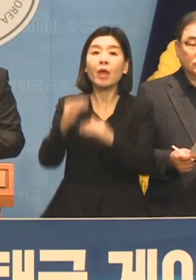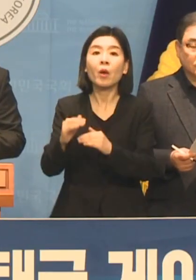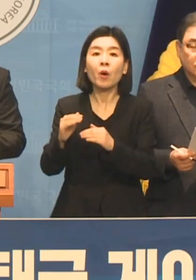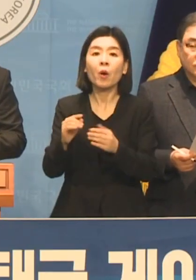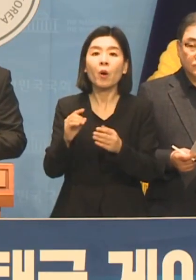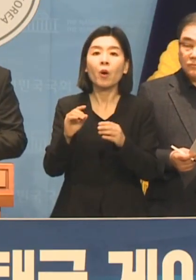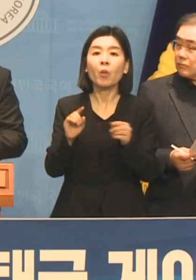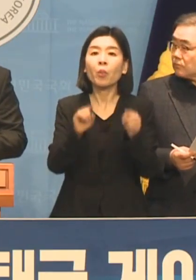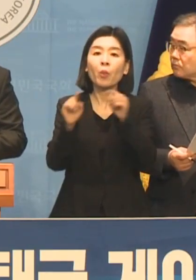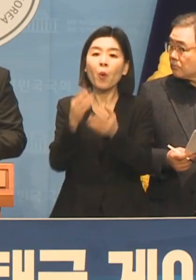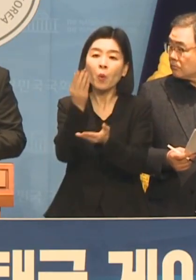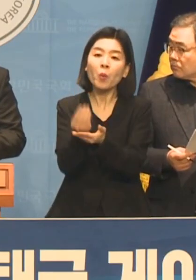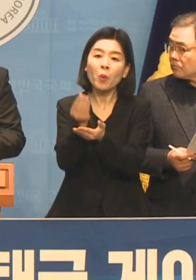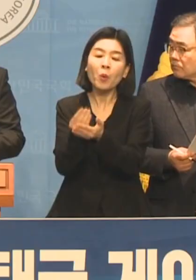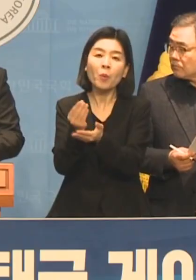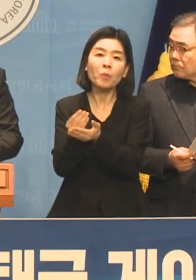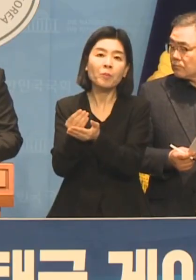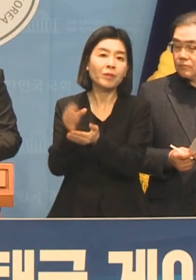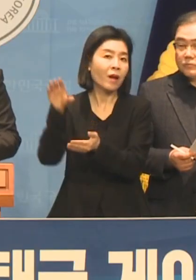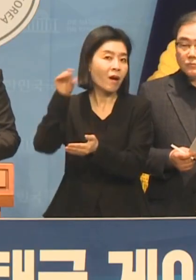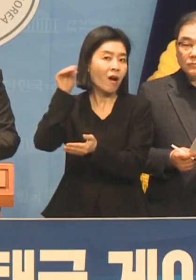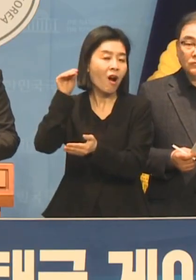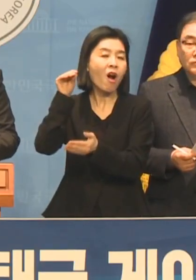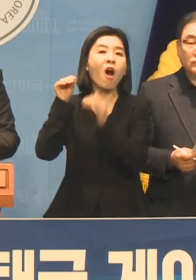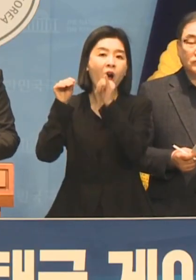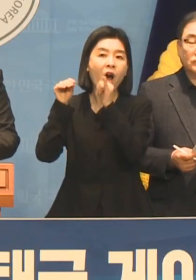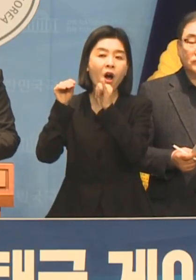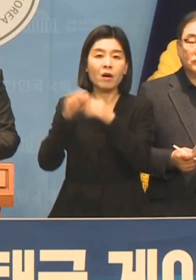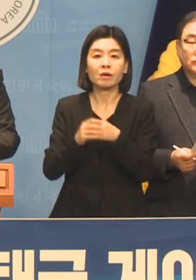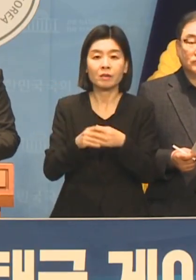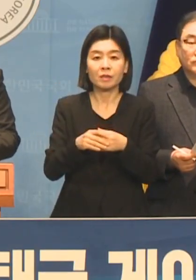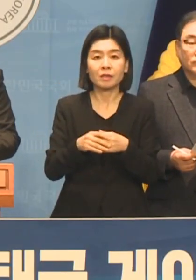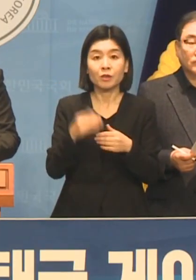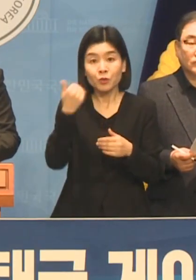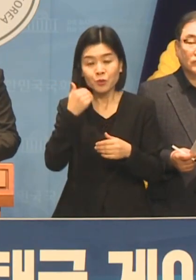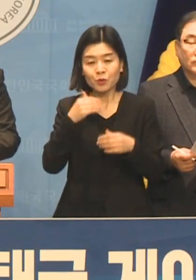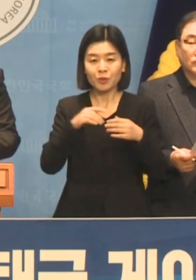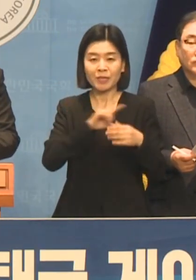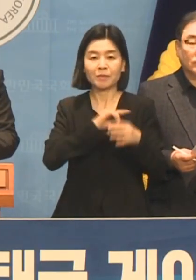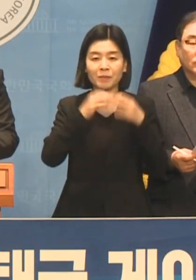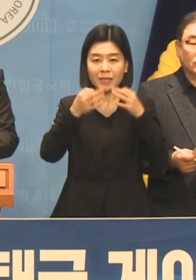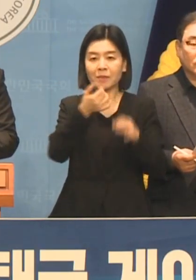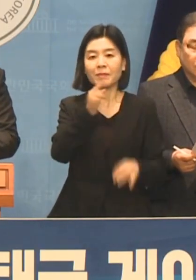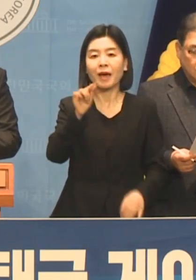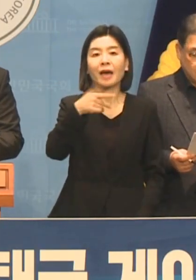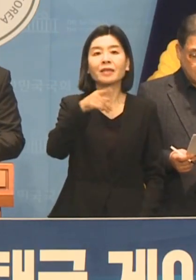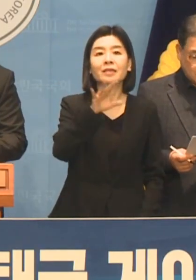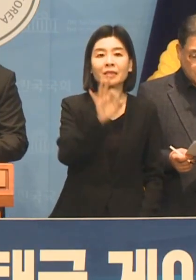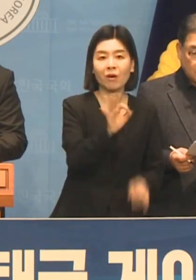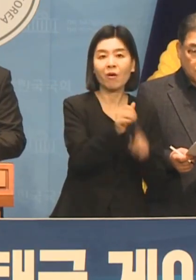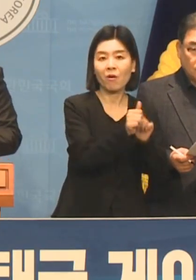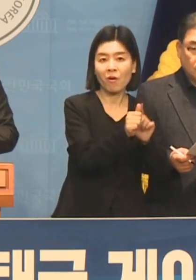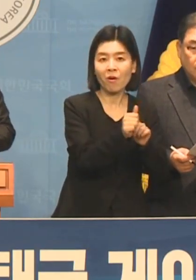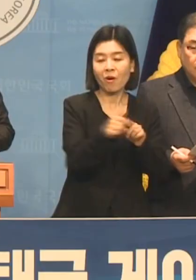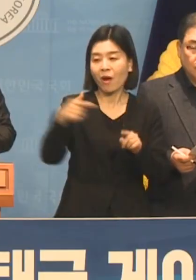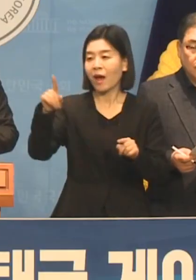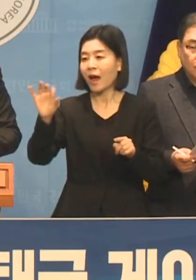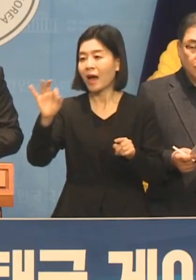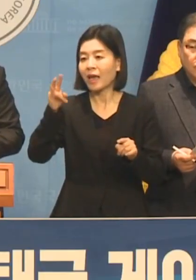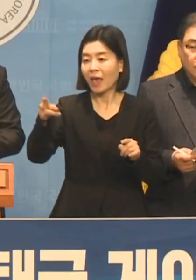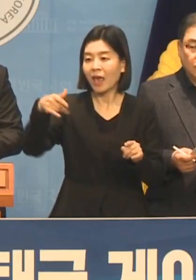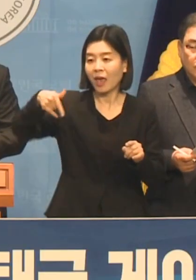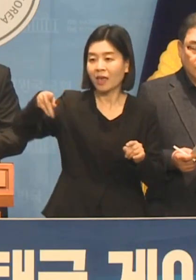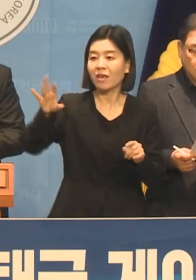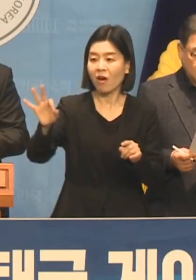하도록 하겠습니다. 네. 이 해당 내용은 김한정 회장이 강혜경 씨에게 얘기하는 내용입니다. 2번